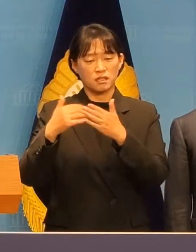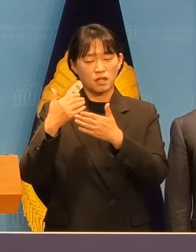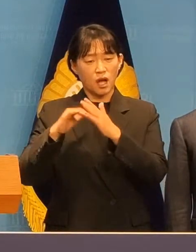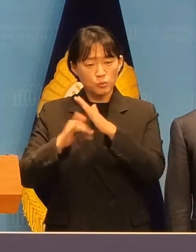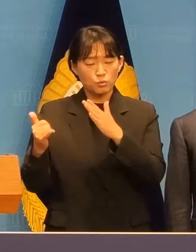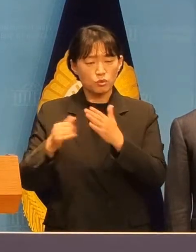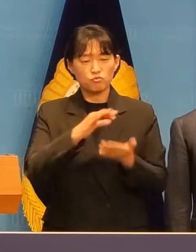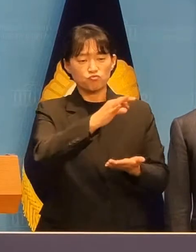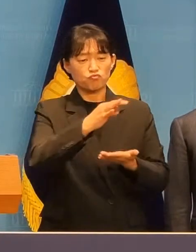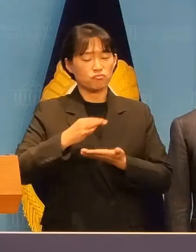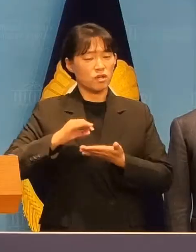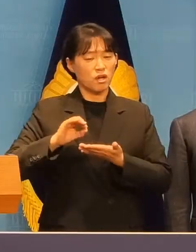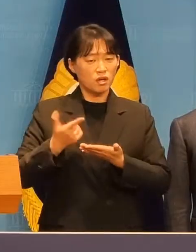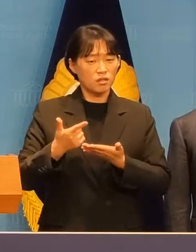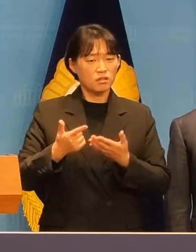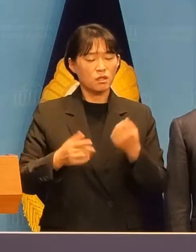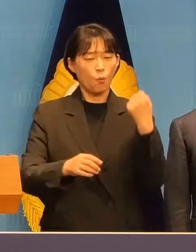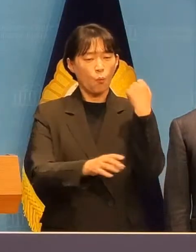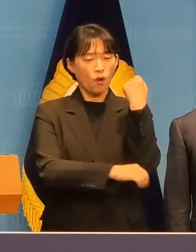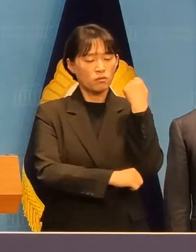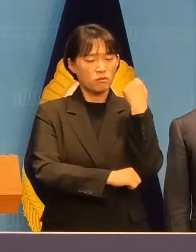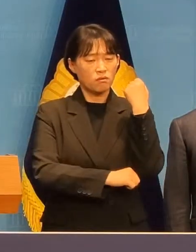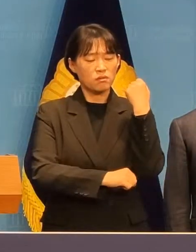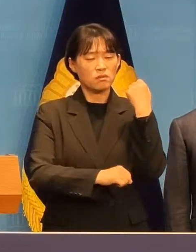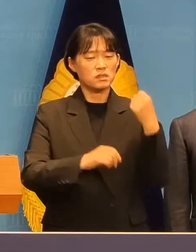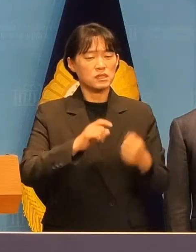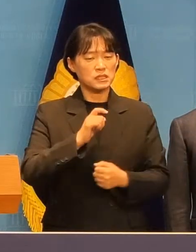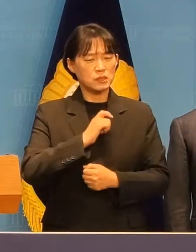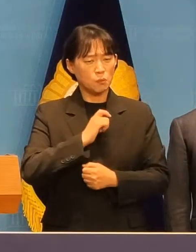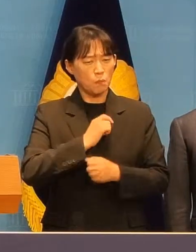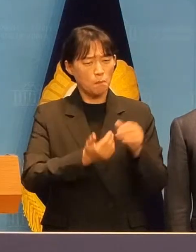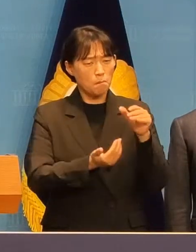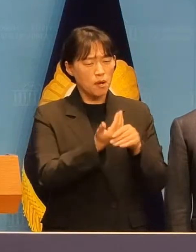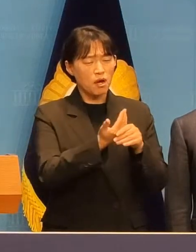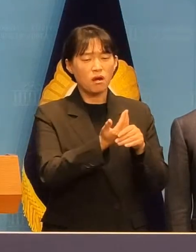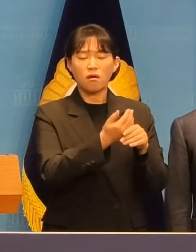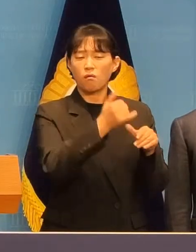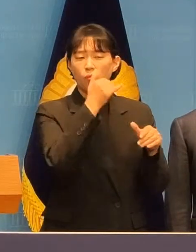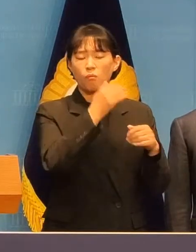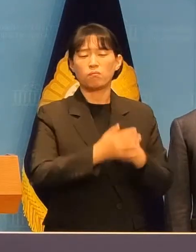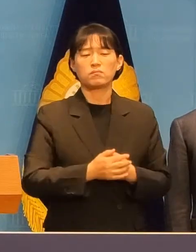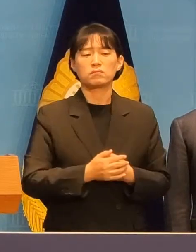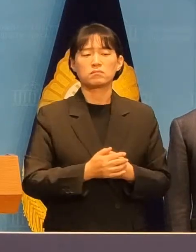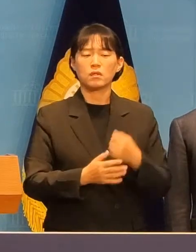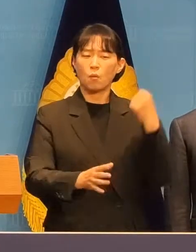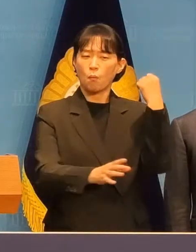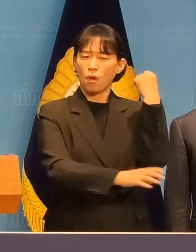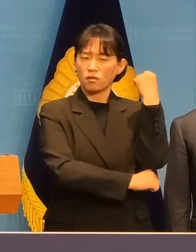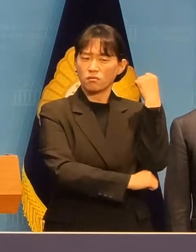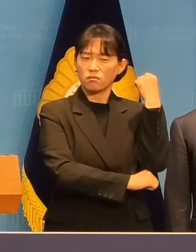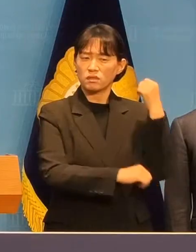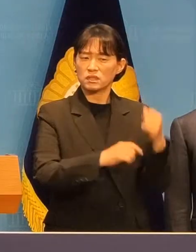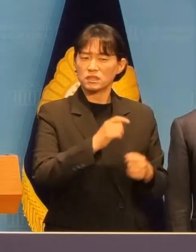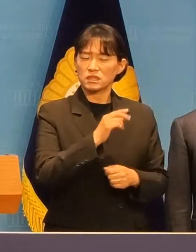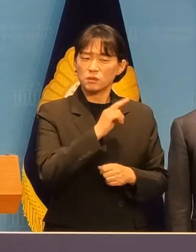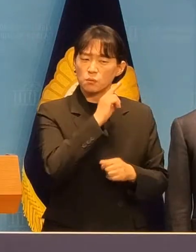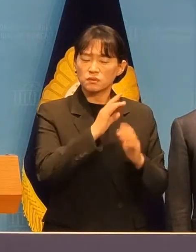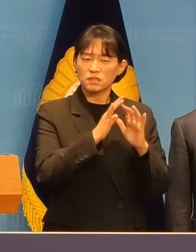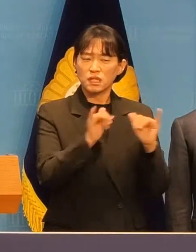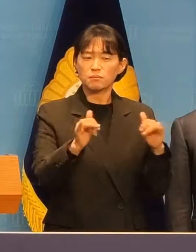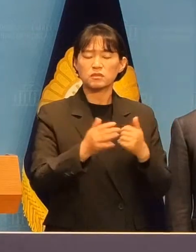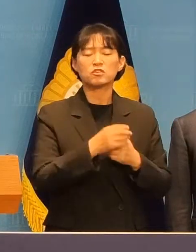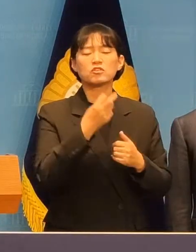않은 횡령 의혹 사건이 발생했습니다. 횡령 의혹의 당사자는 서울 소재